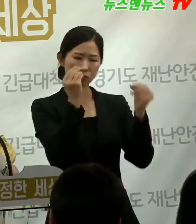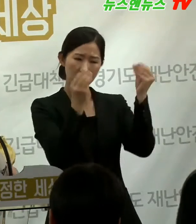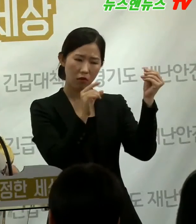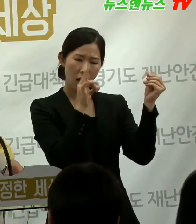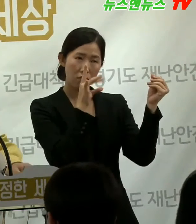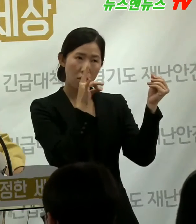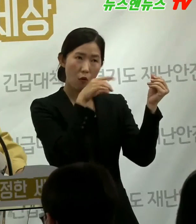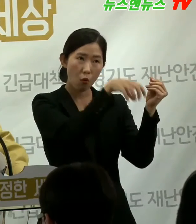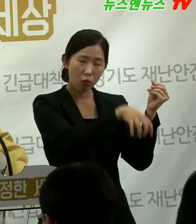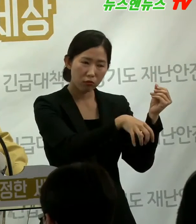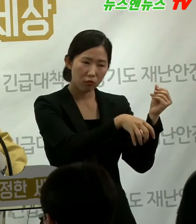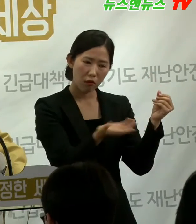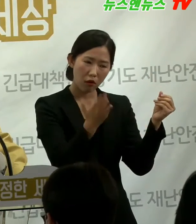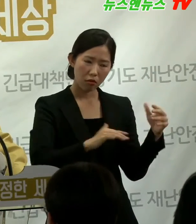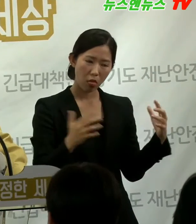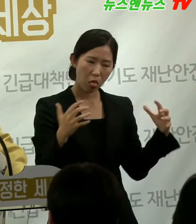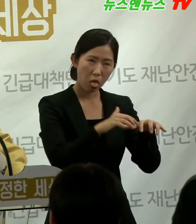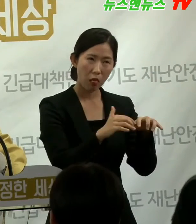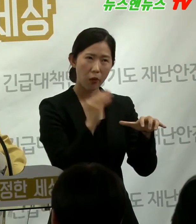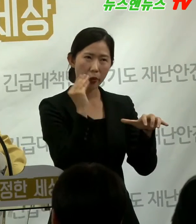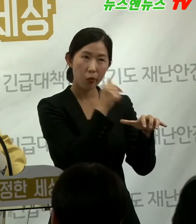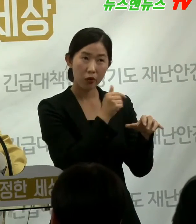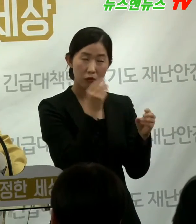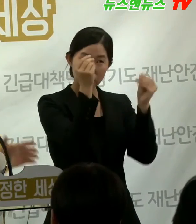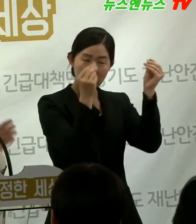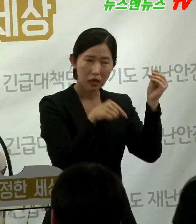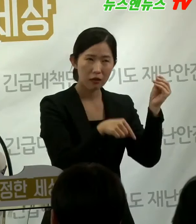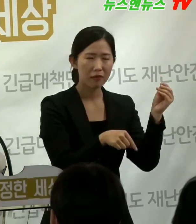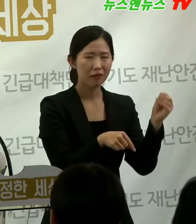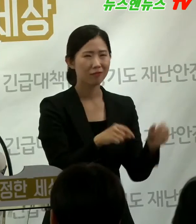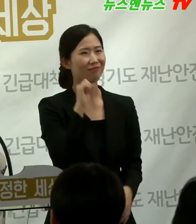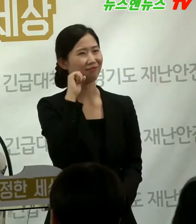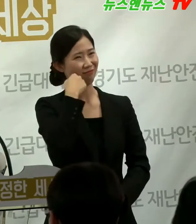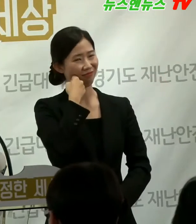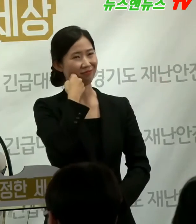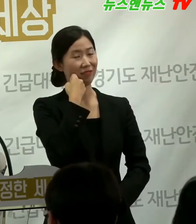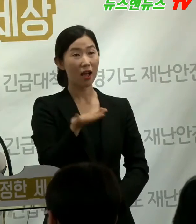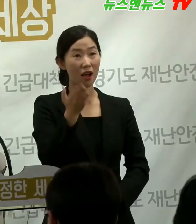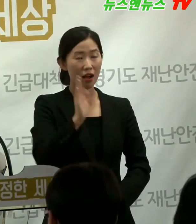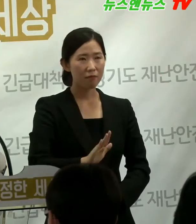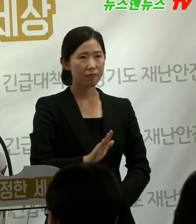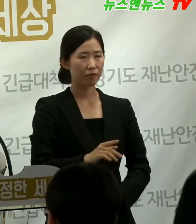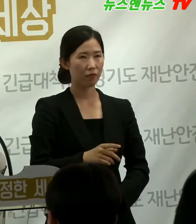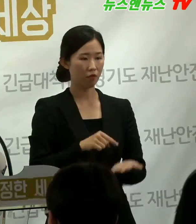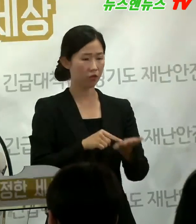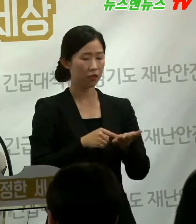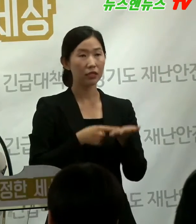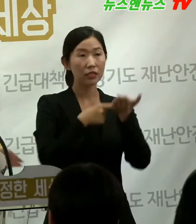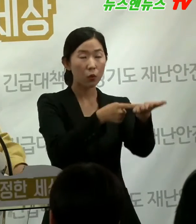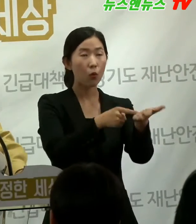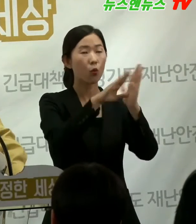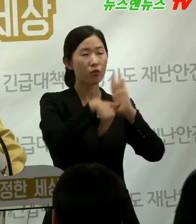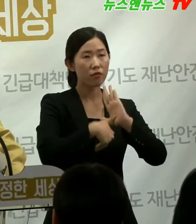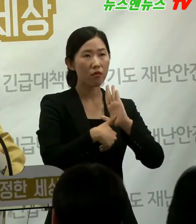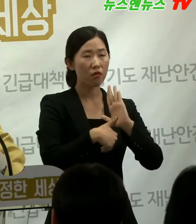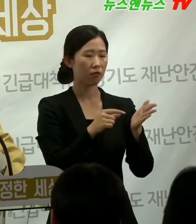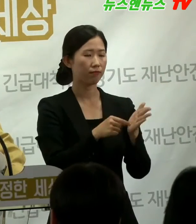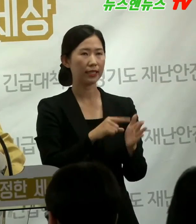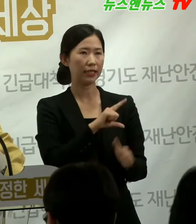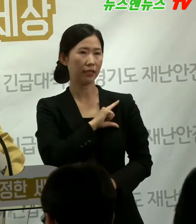것은 사실은 좀 어렵겠죠. 업태 자체가 함께 모여서 춤을 추는 행동들과